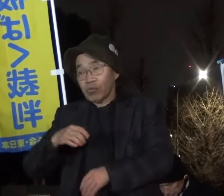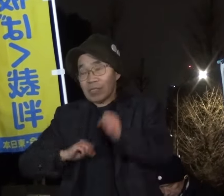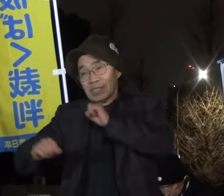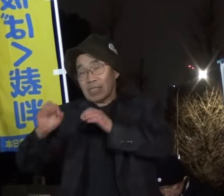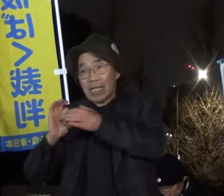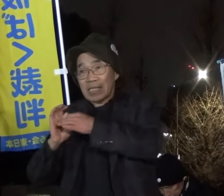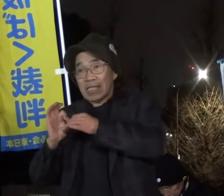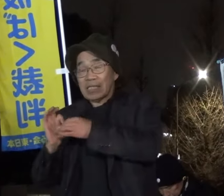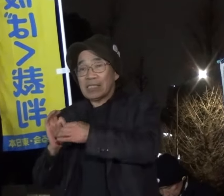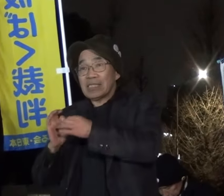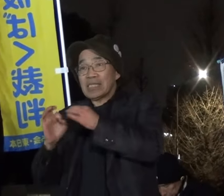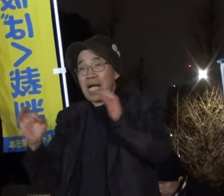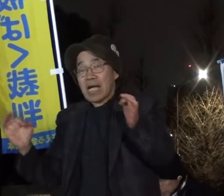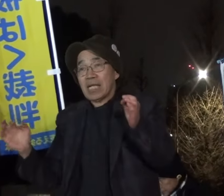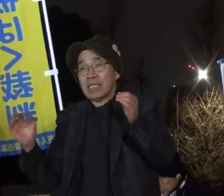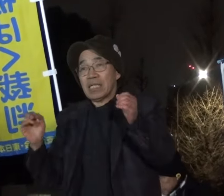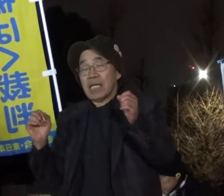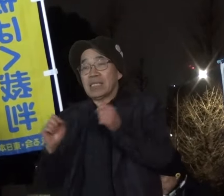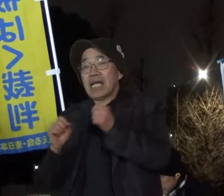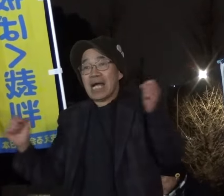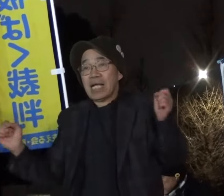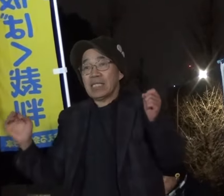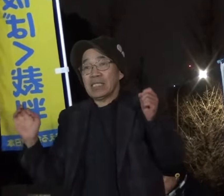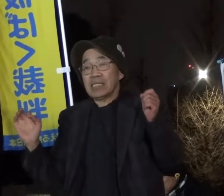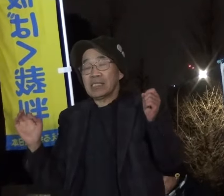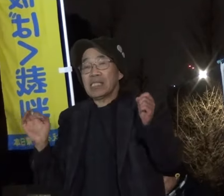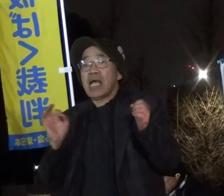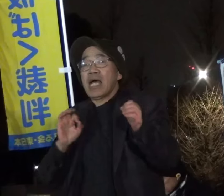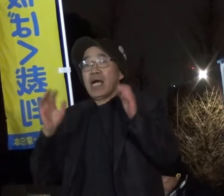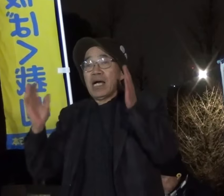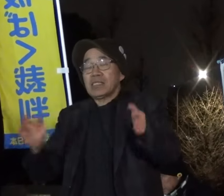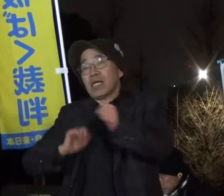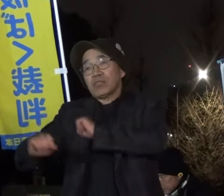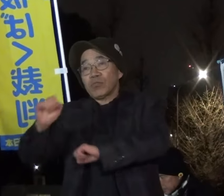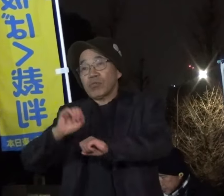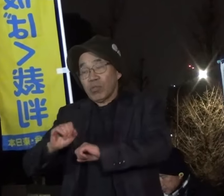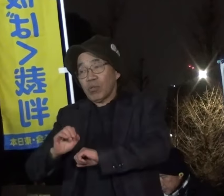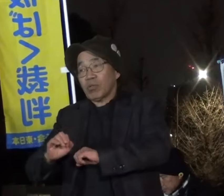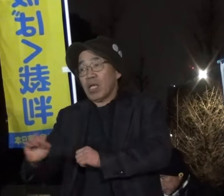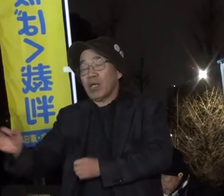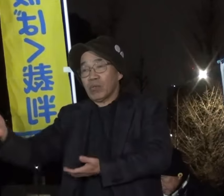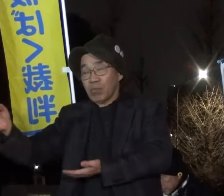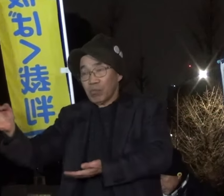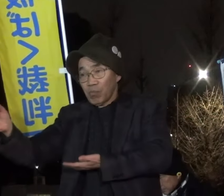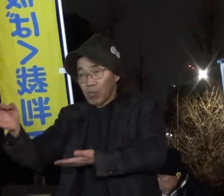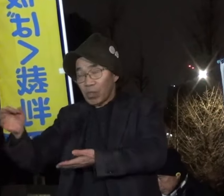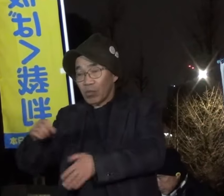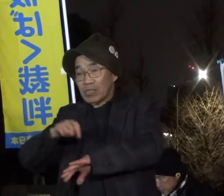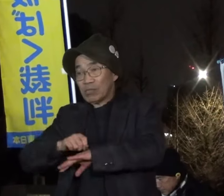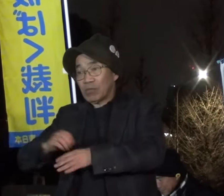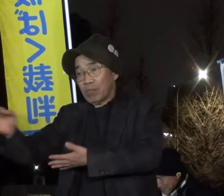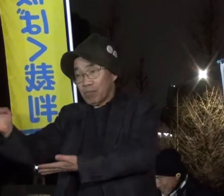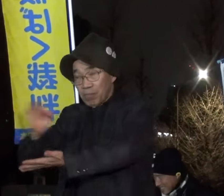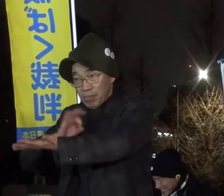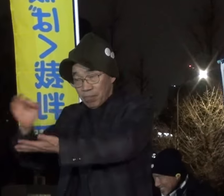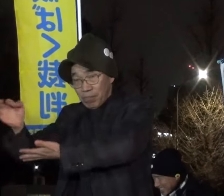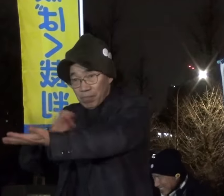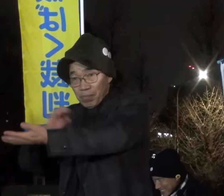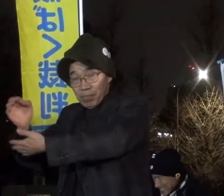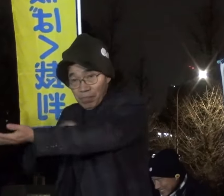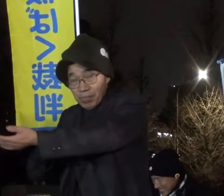の店を信用してくれて売り上げが増えてくるんだと思います。 だから、これから